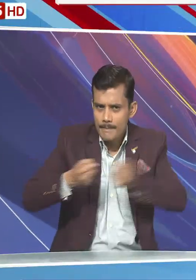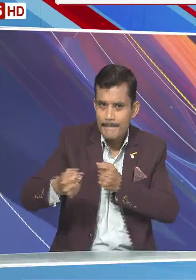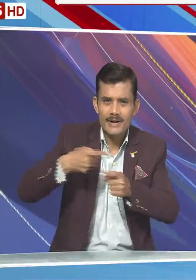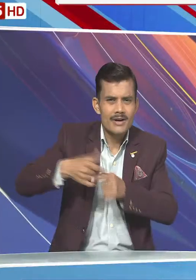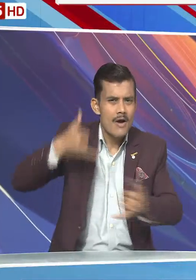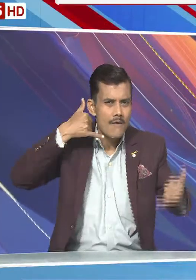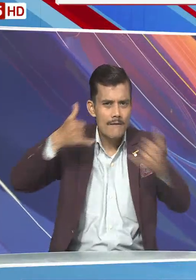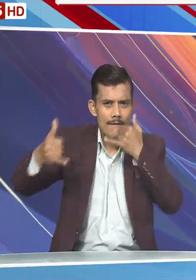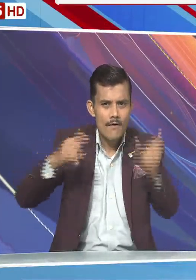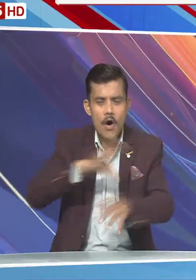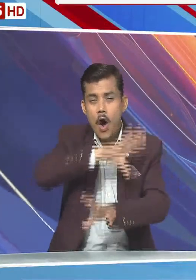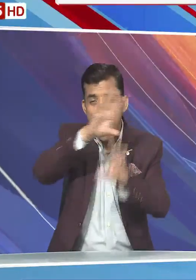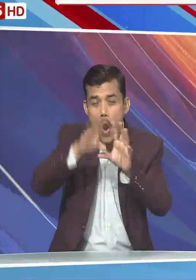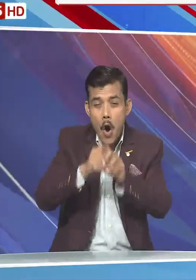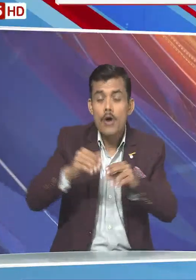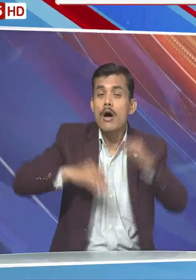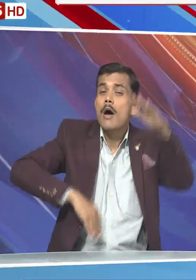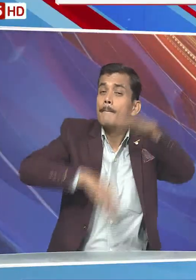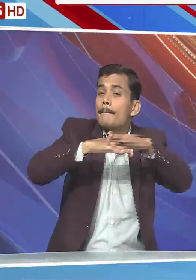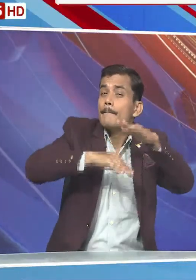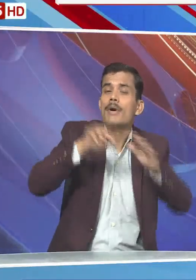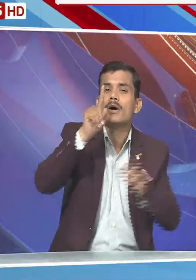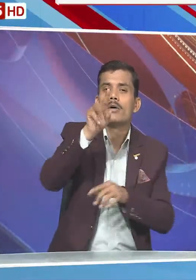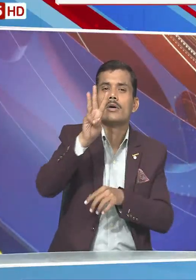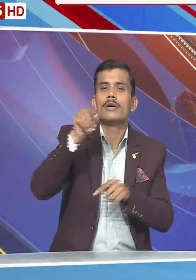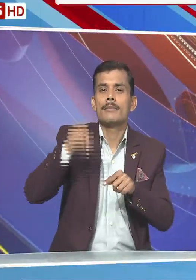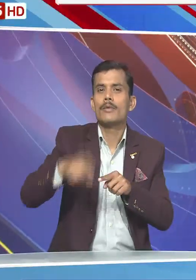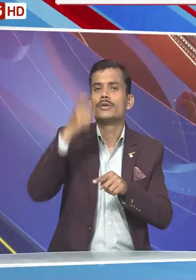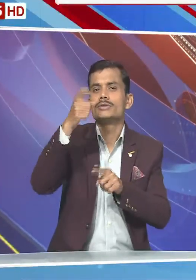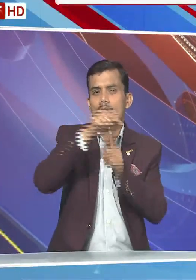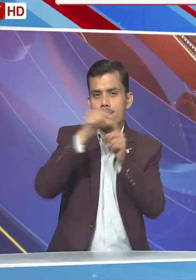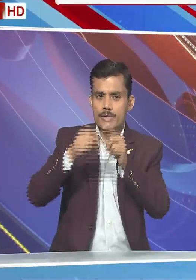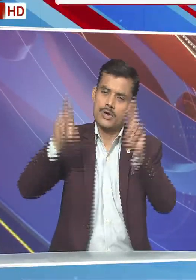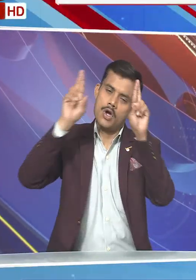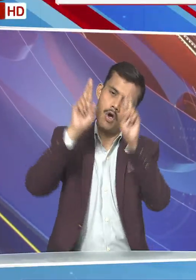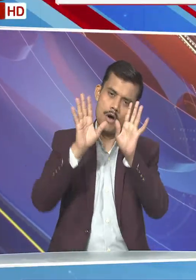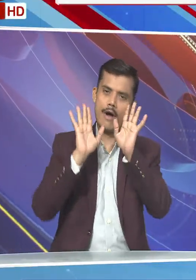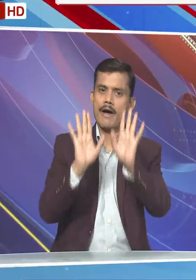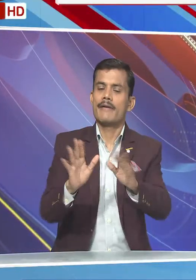क्षेत्र की विकास दर 13.7% रहने का अनुमान है।